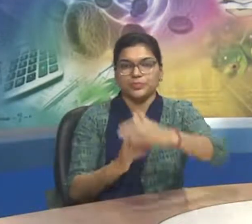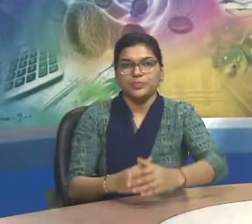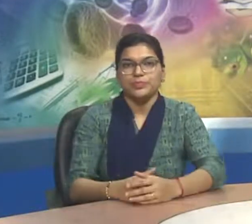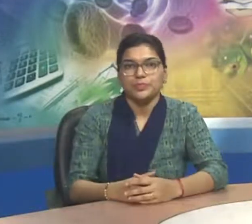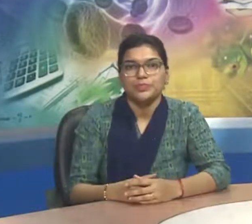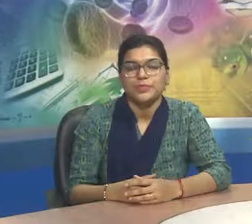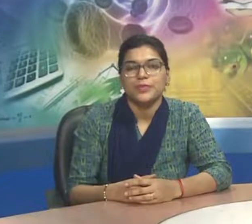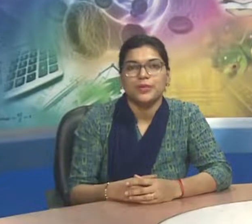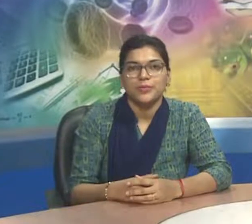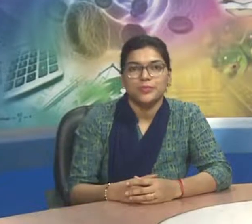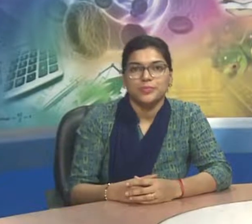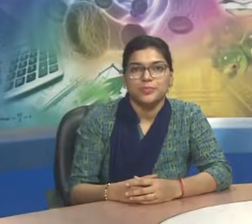Now let us have a break here.